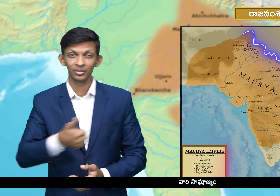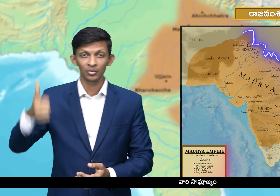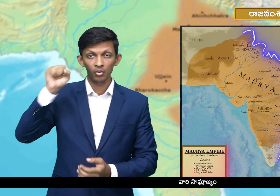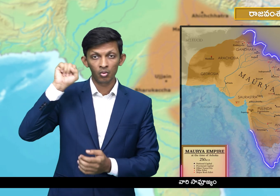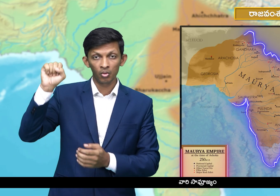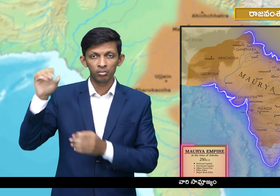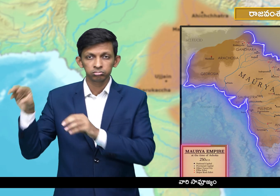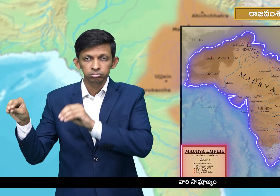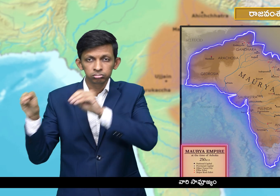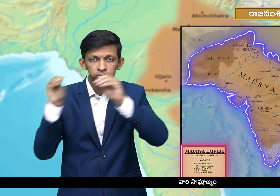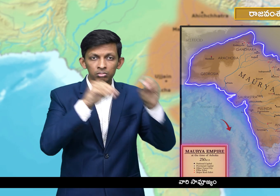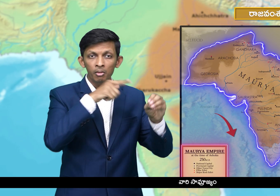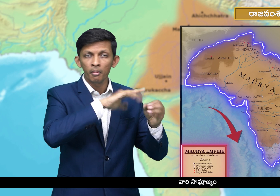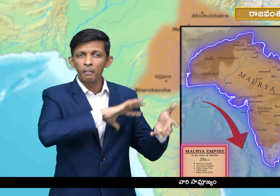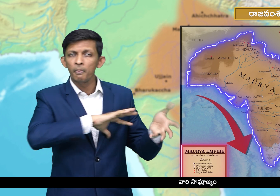వారి సామ్రాజ్యం